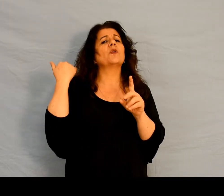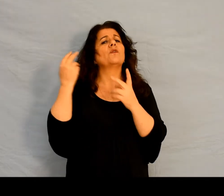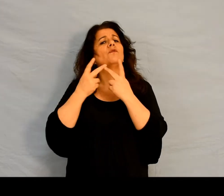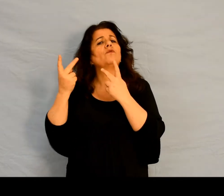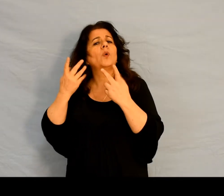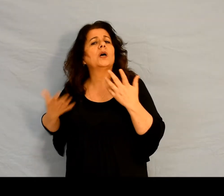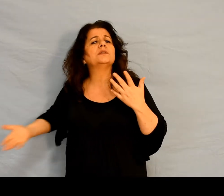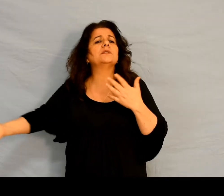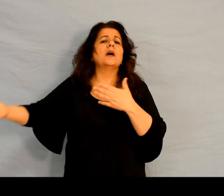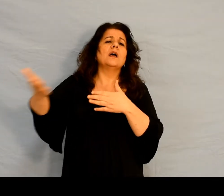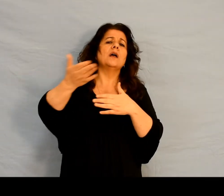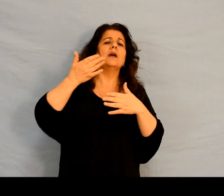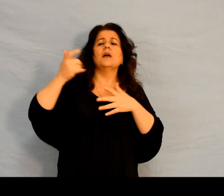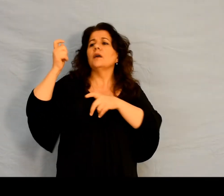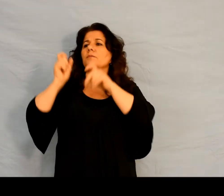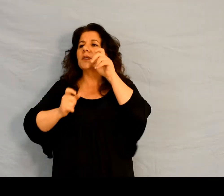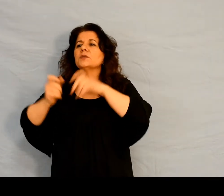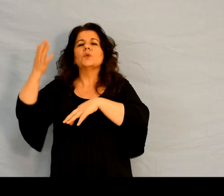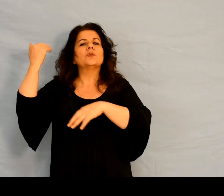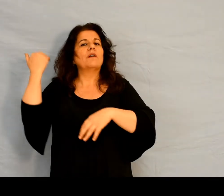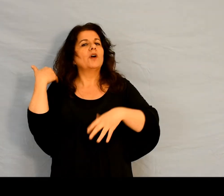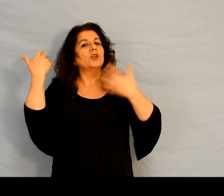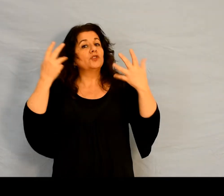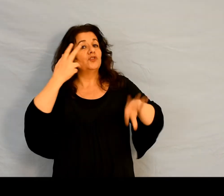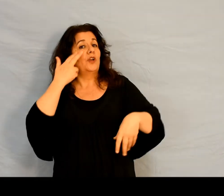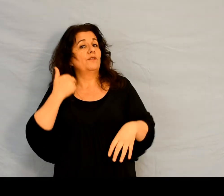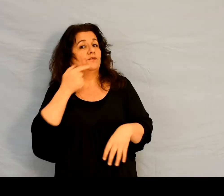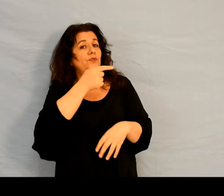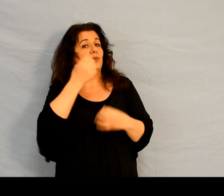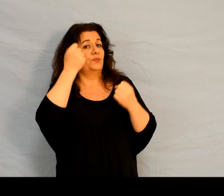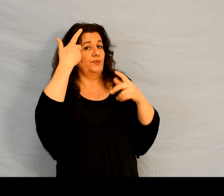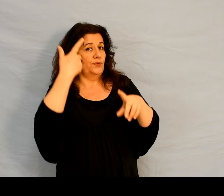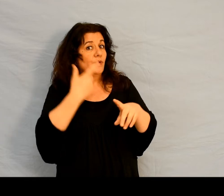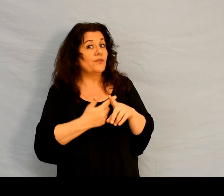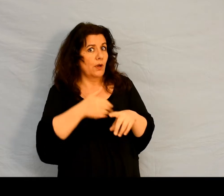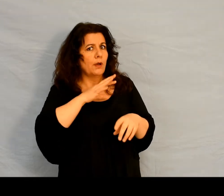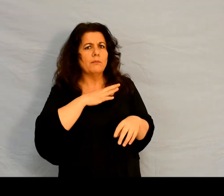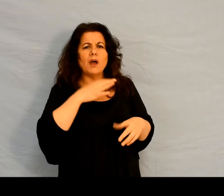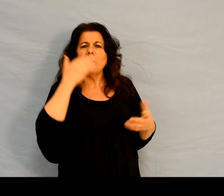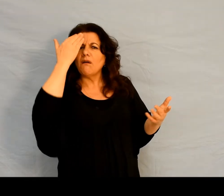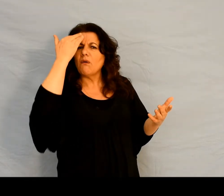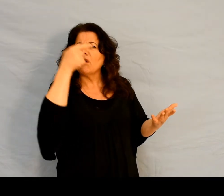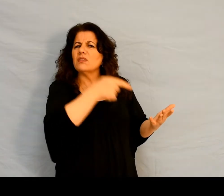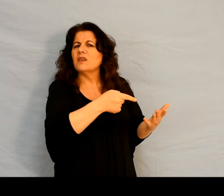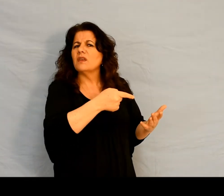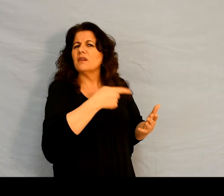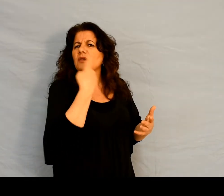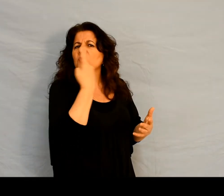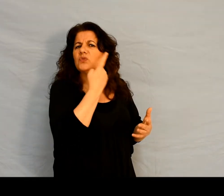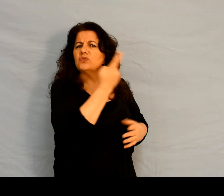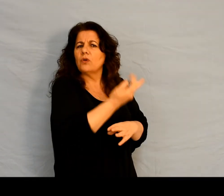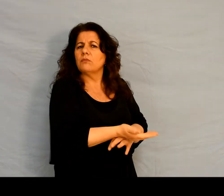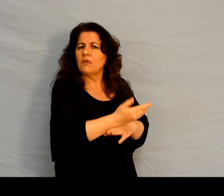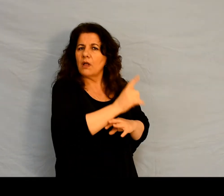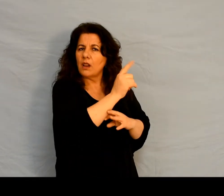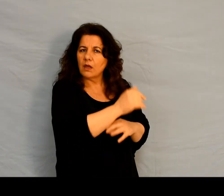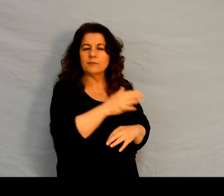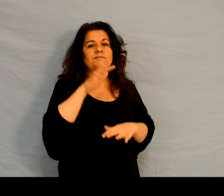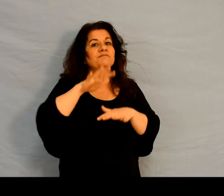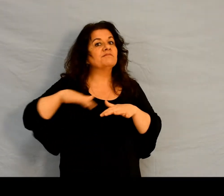et ceux qui l'avaient observé auparavant, car il était mendiant, dirent alors,